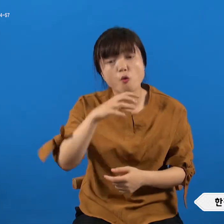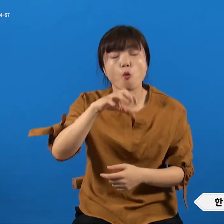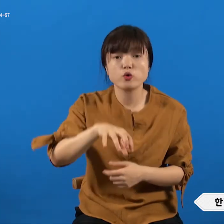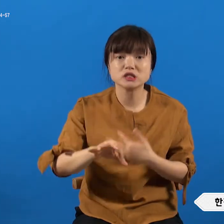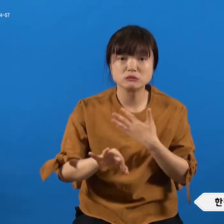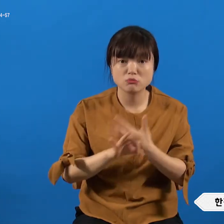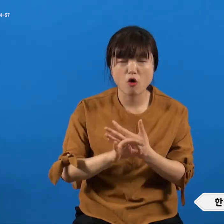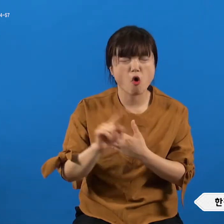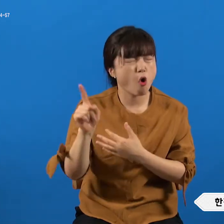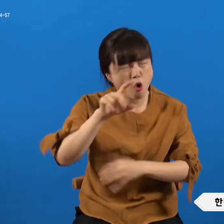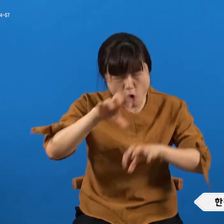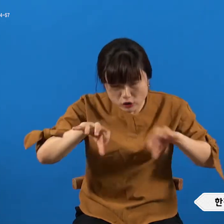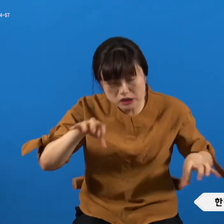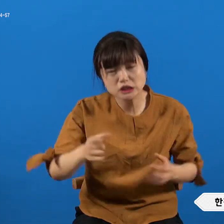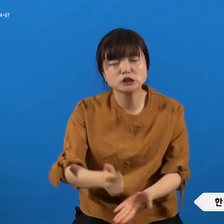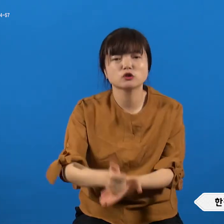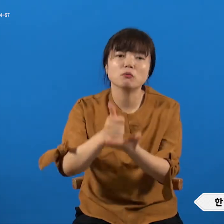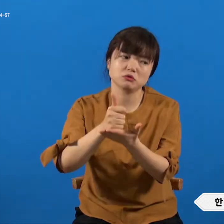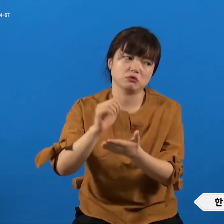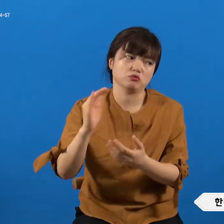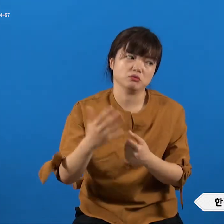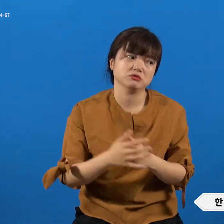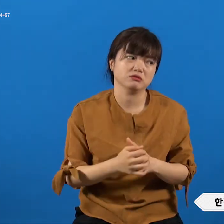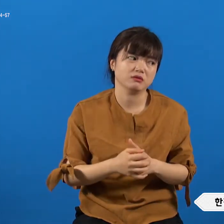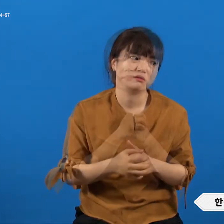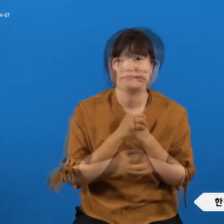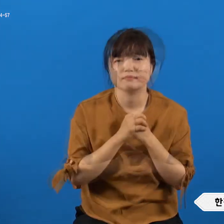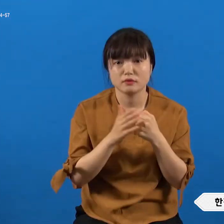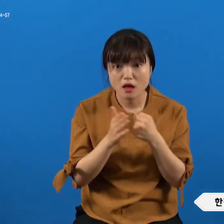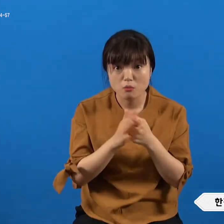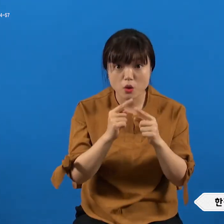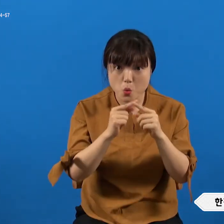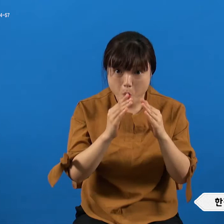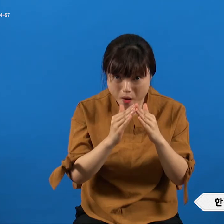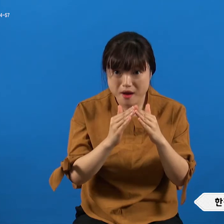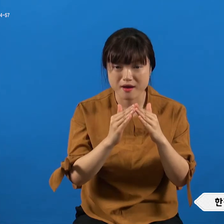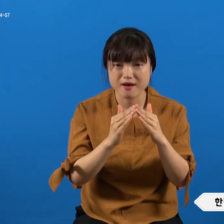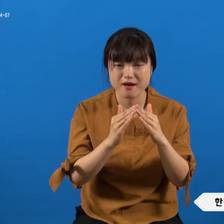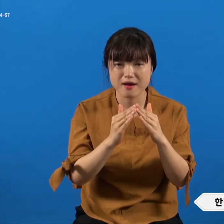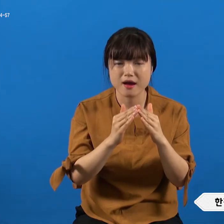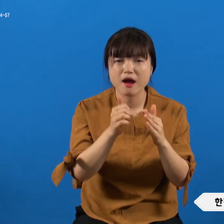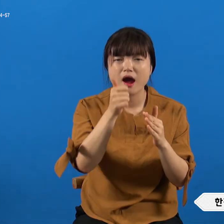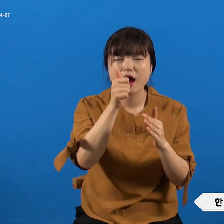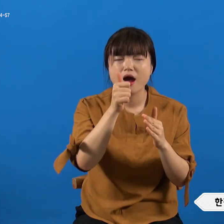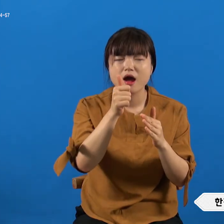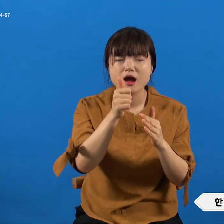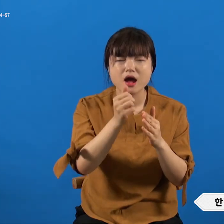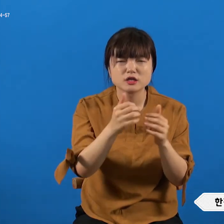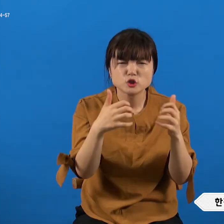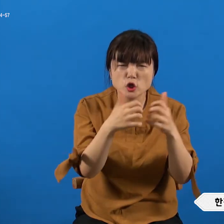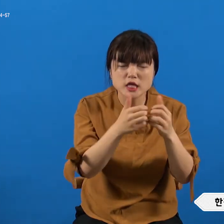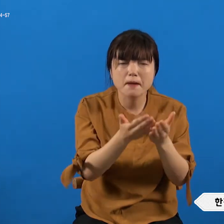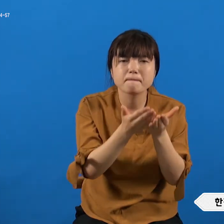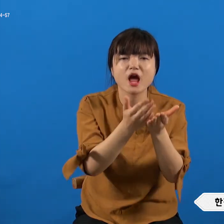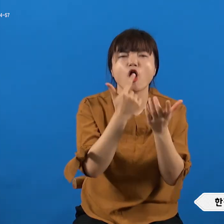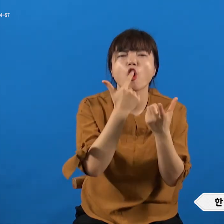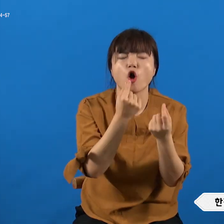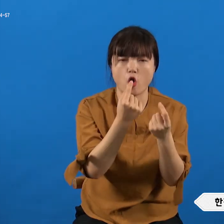곳이라면 어디든지 가서 섬기는 것입니다. 그래서 교회는 항공모함처럼 돼야 됩니다.